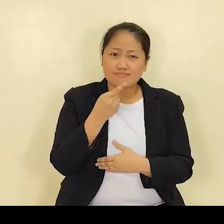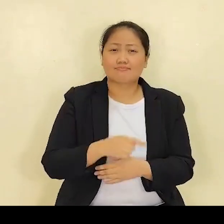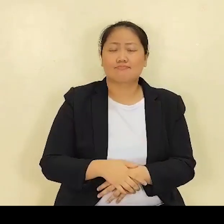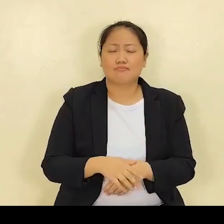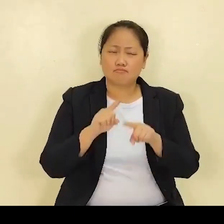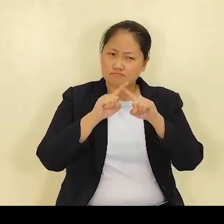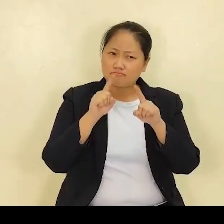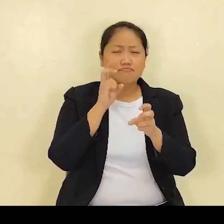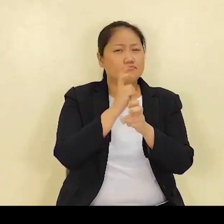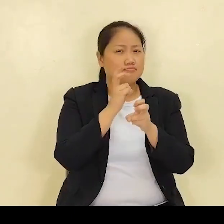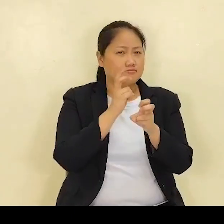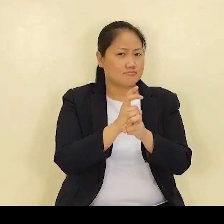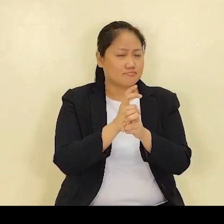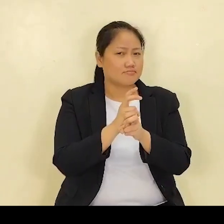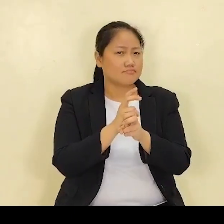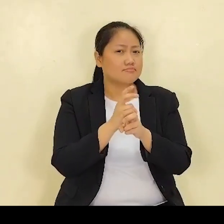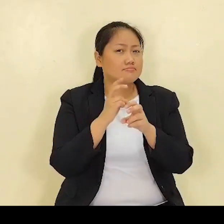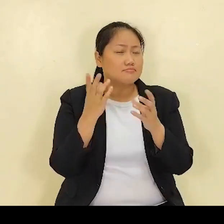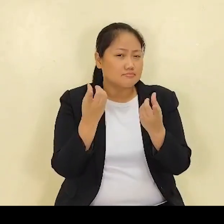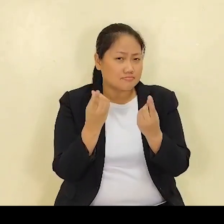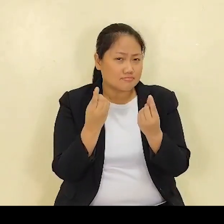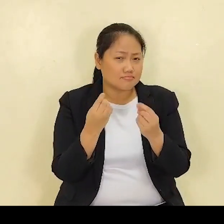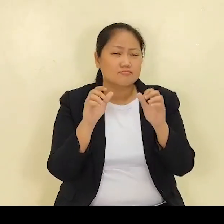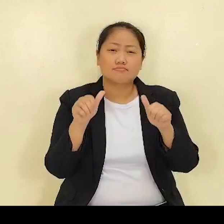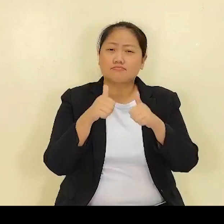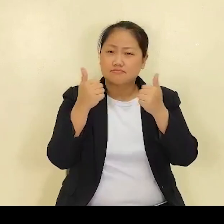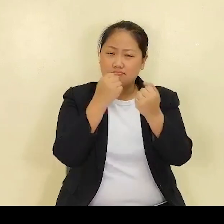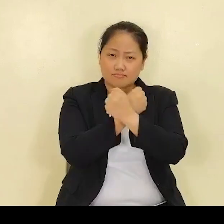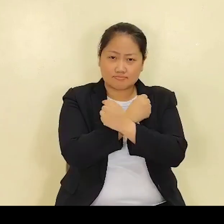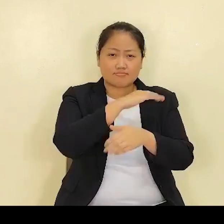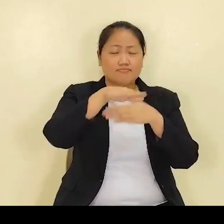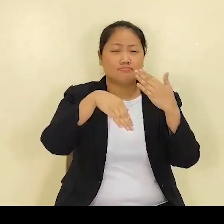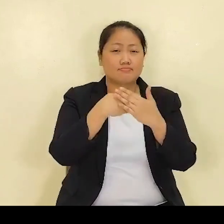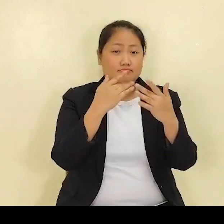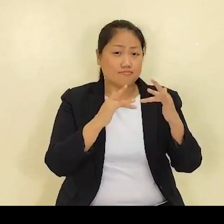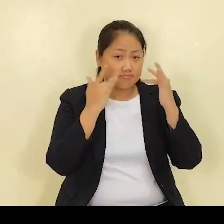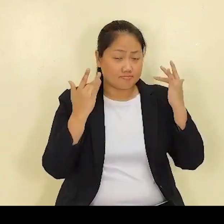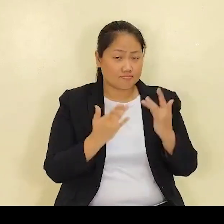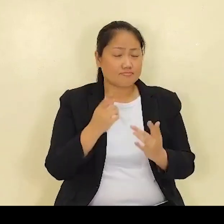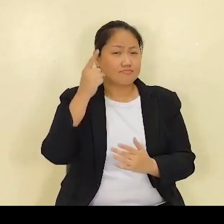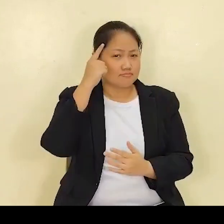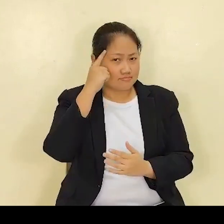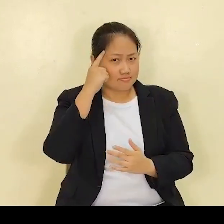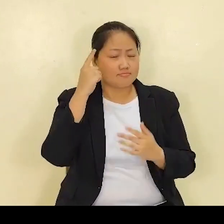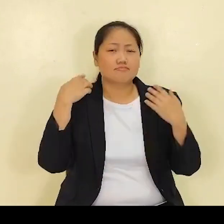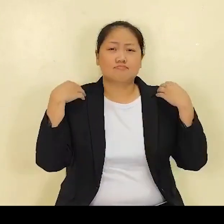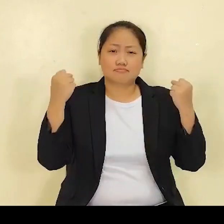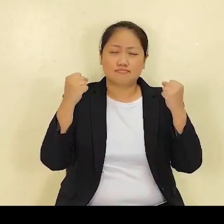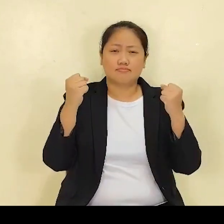sabihin po pero mahirap gawin. Paano nga ba ang magmahal ng buong puso, isip at lakas?